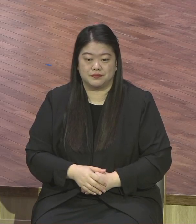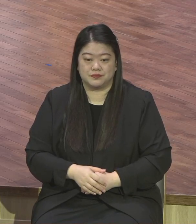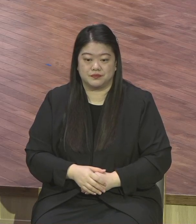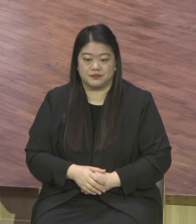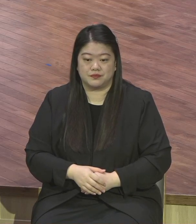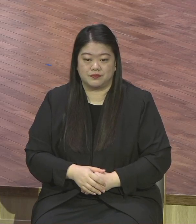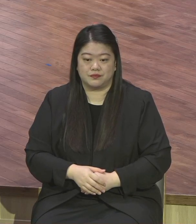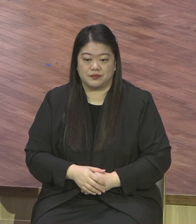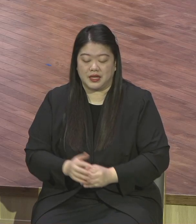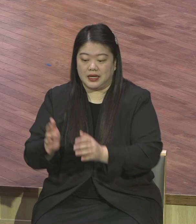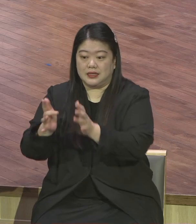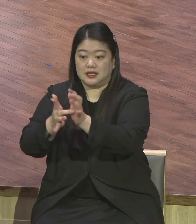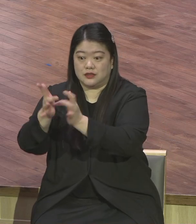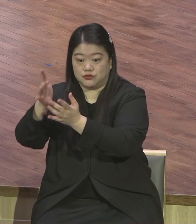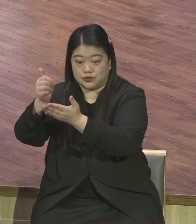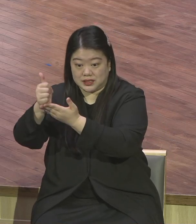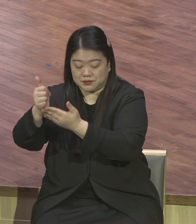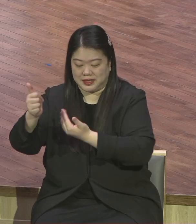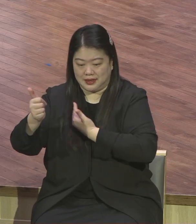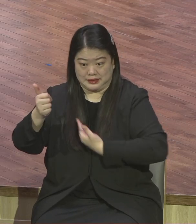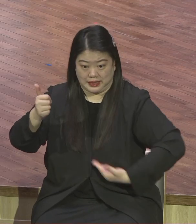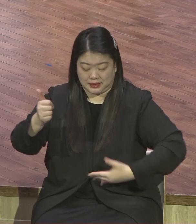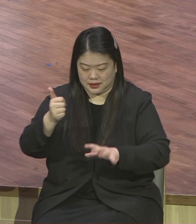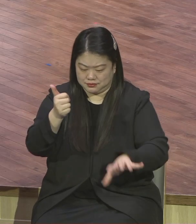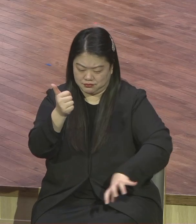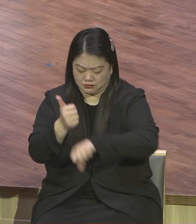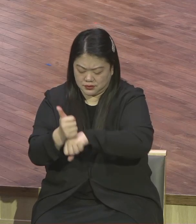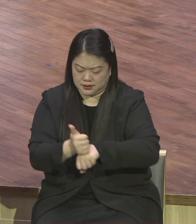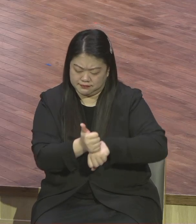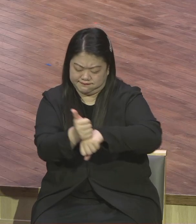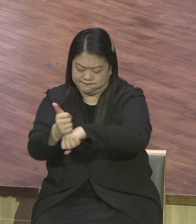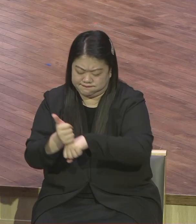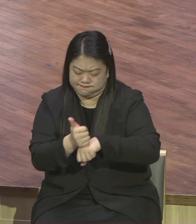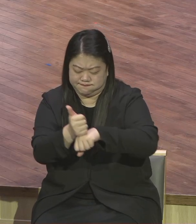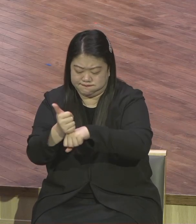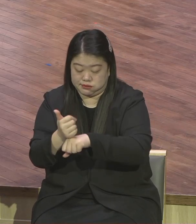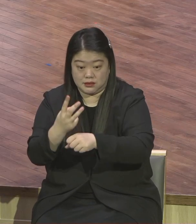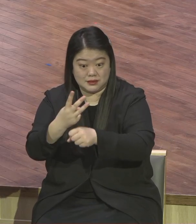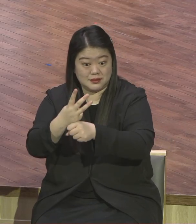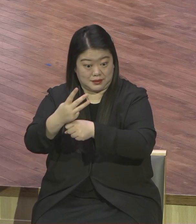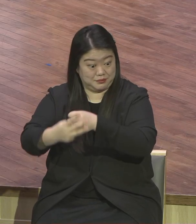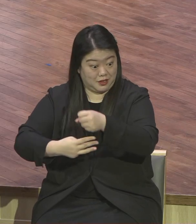예수님께서 3년간 예수님의 제자들과 함께 그렇게